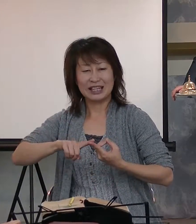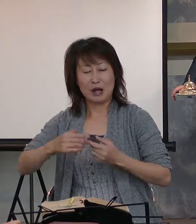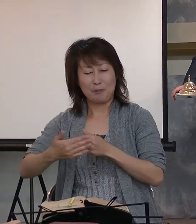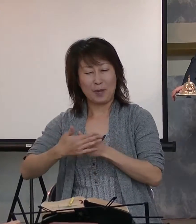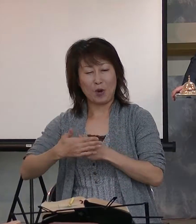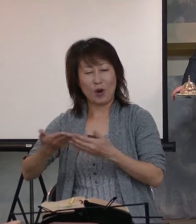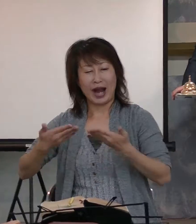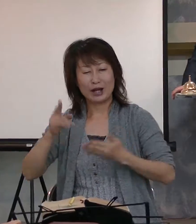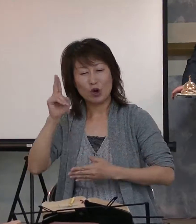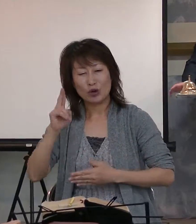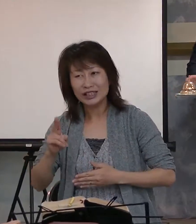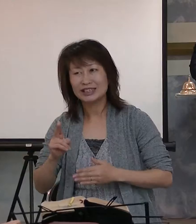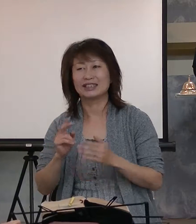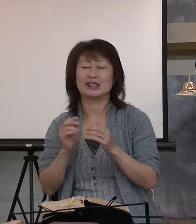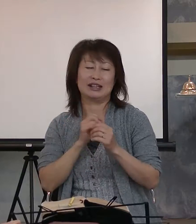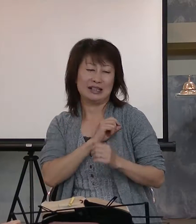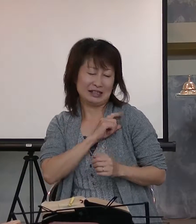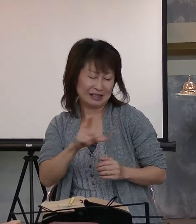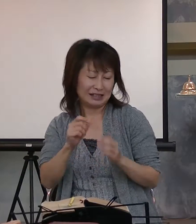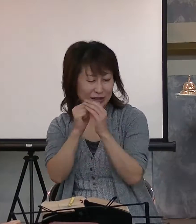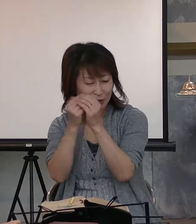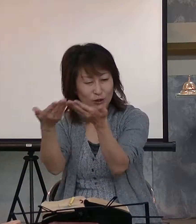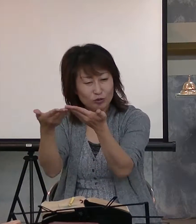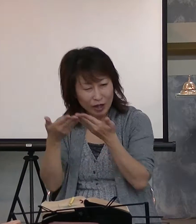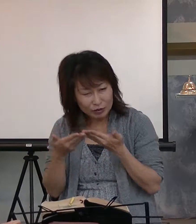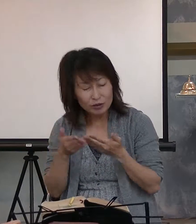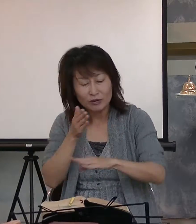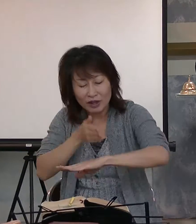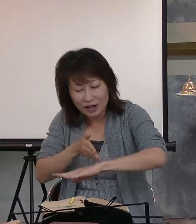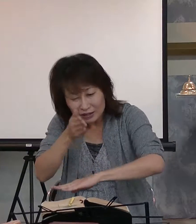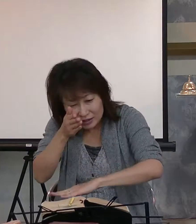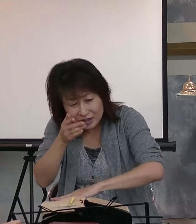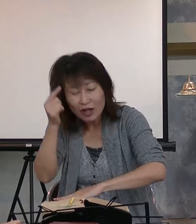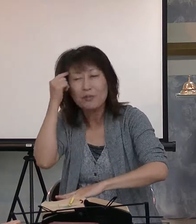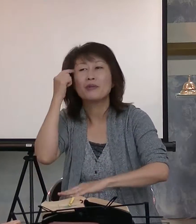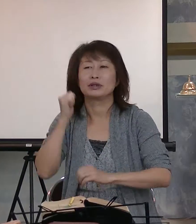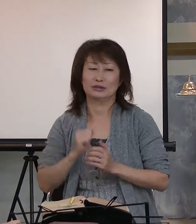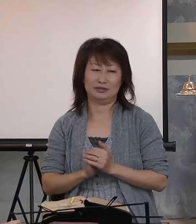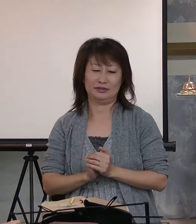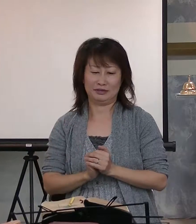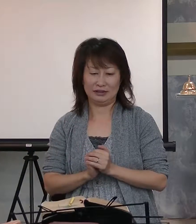られるようにと切に祈ってくれていることも感謝してお